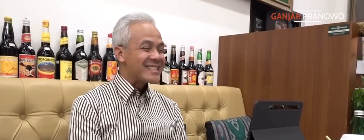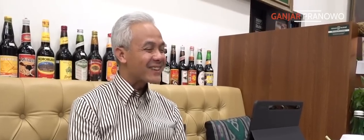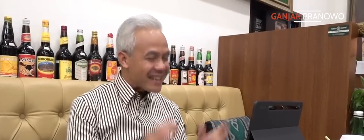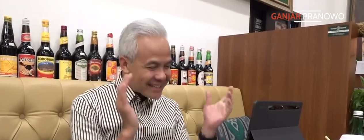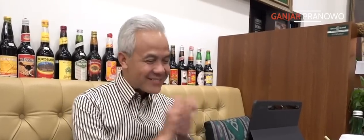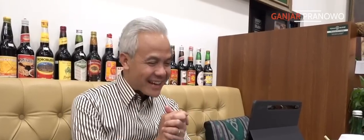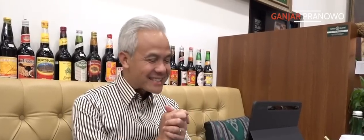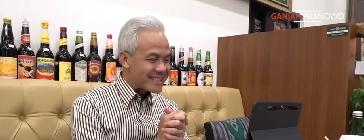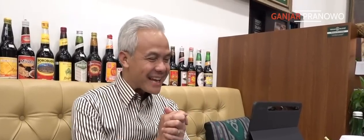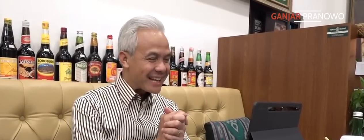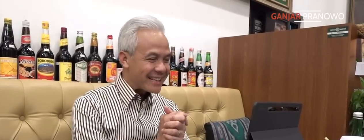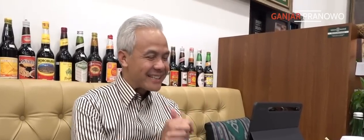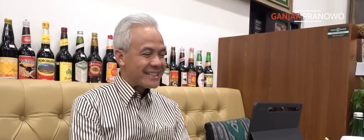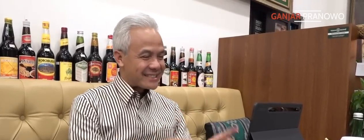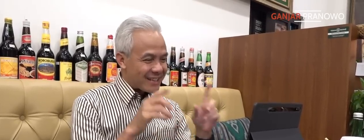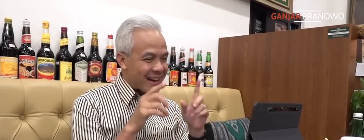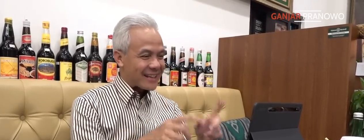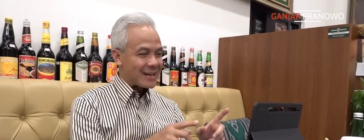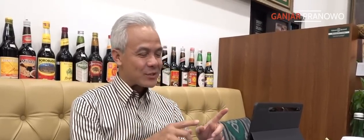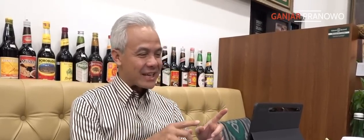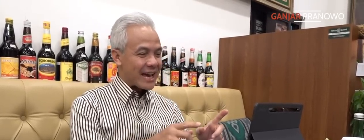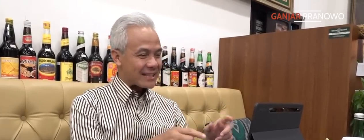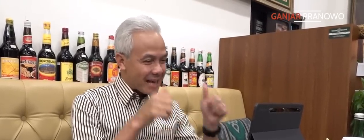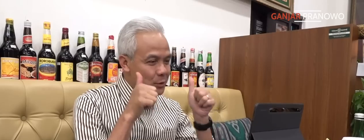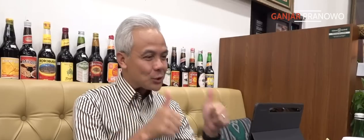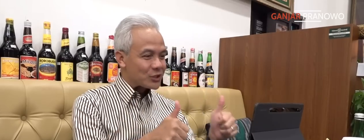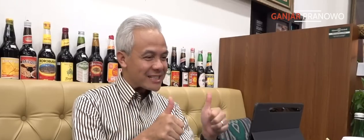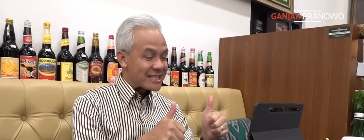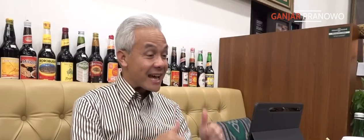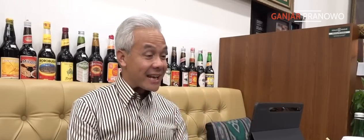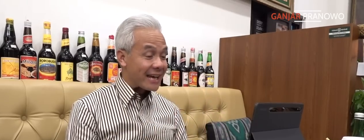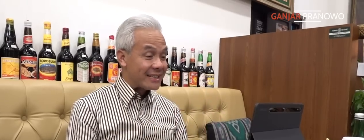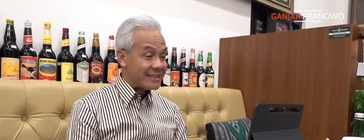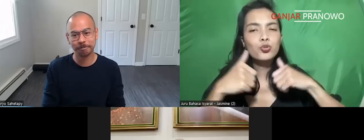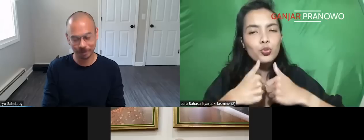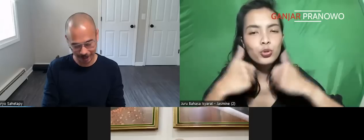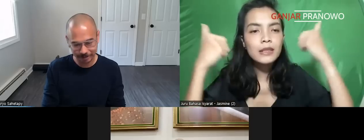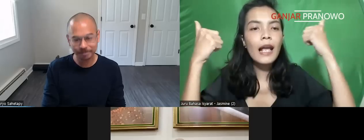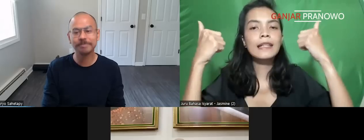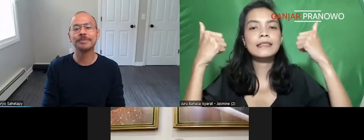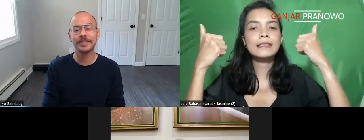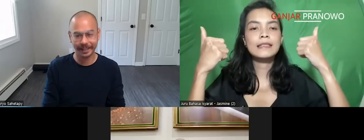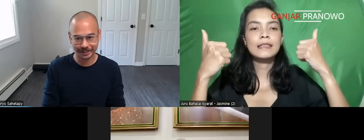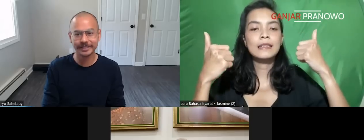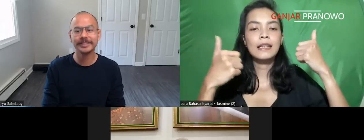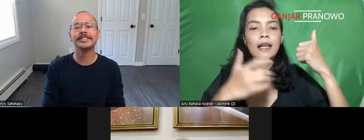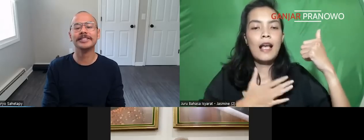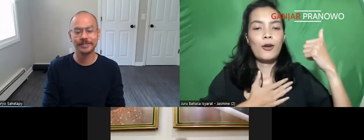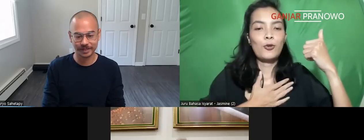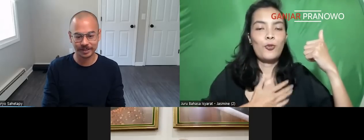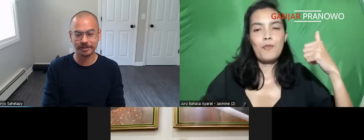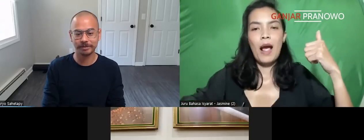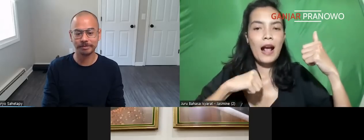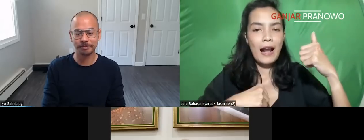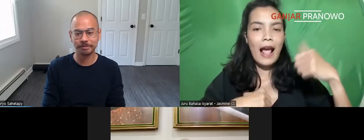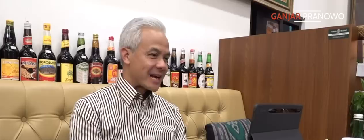oke Surya Terima kasih sekali Saya doakan kamu sehat kamu sukses di sana Saya bangga